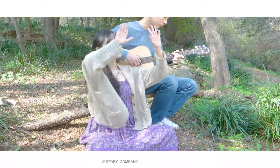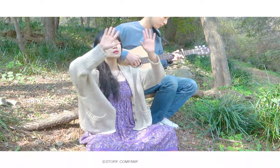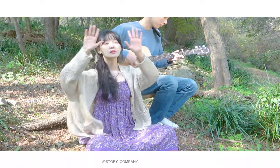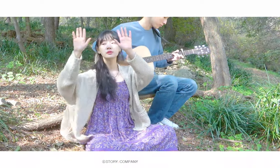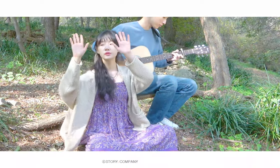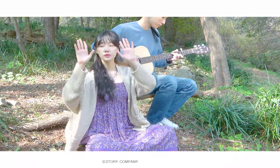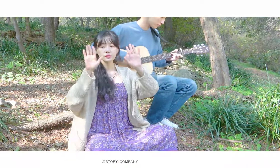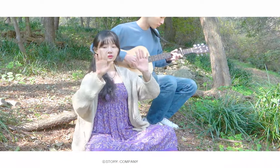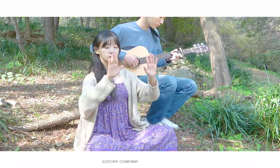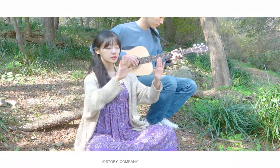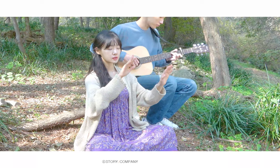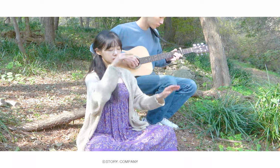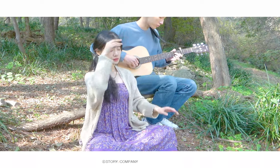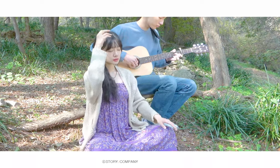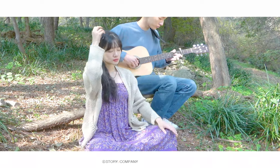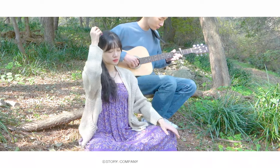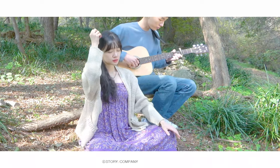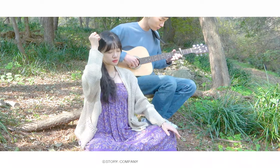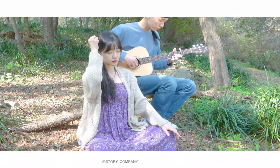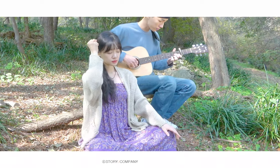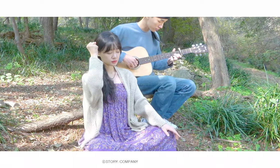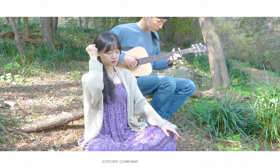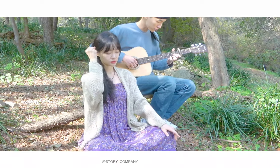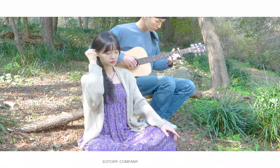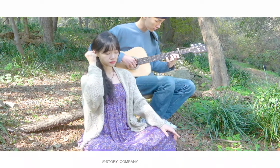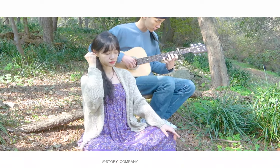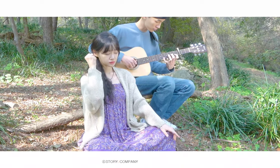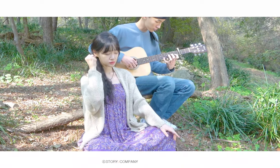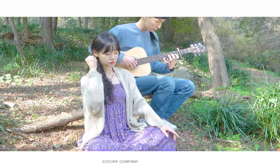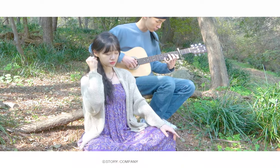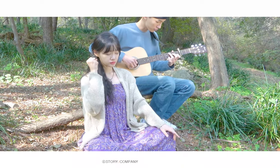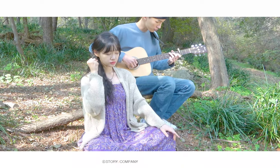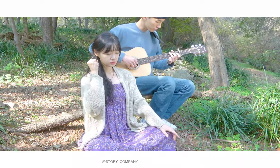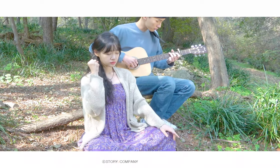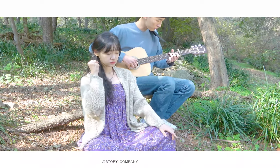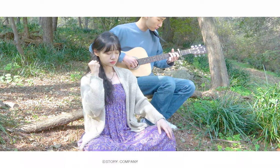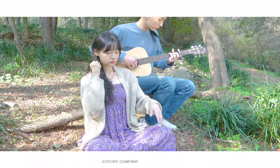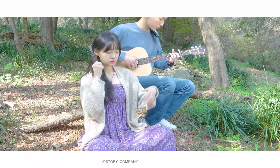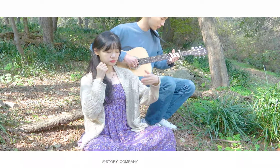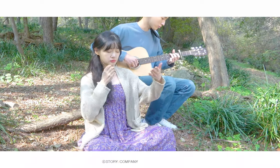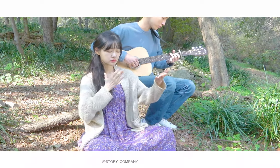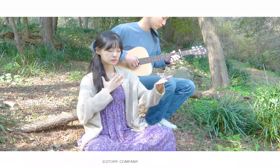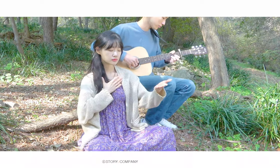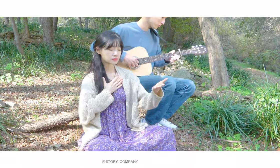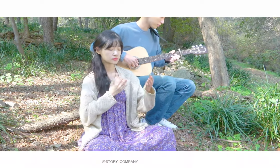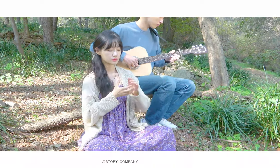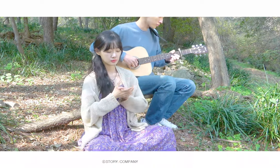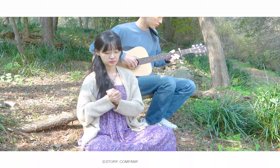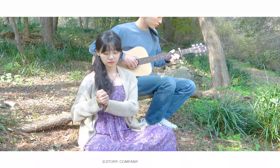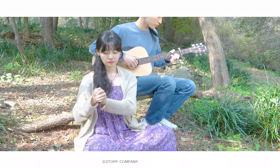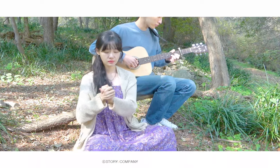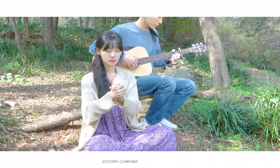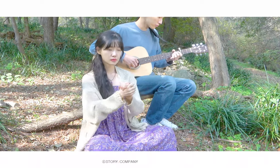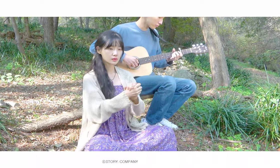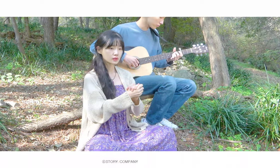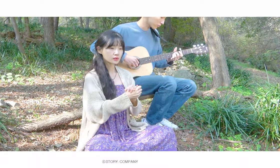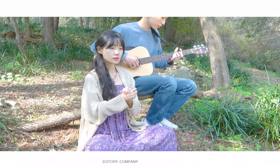흩날리는 기억들 너 내가 다정히